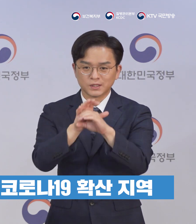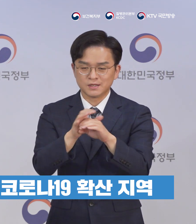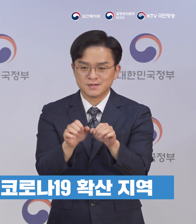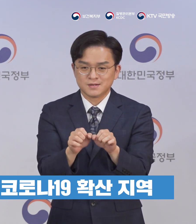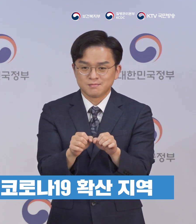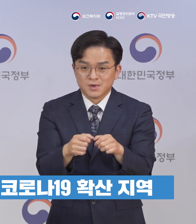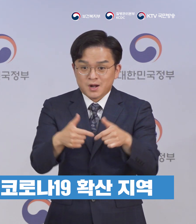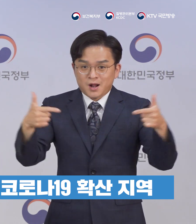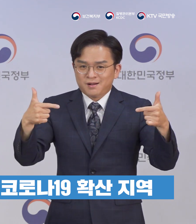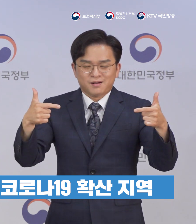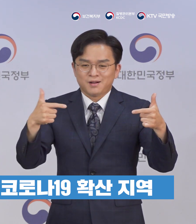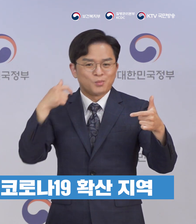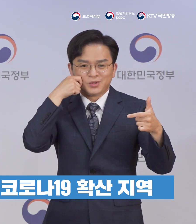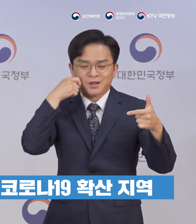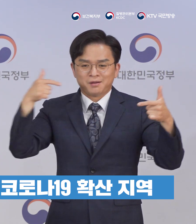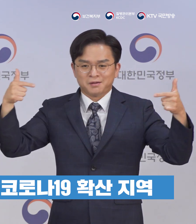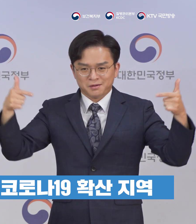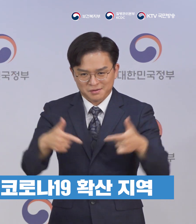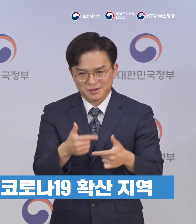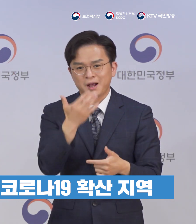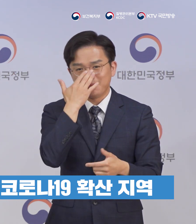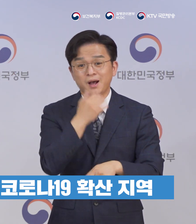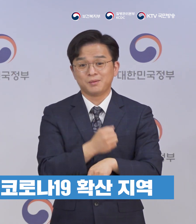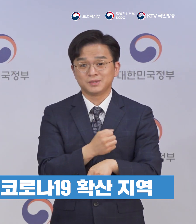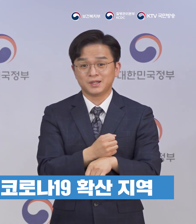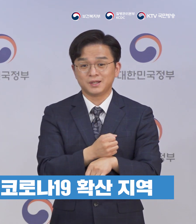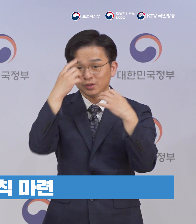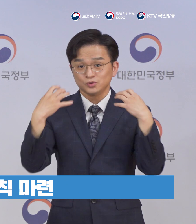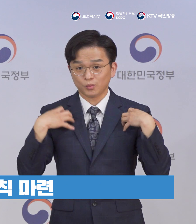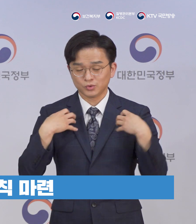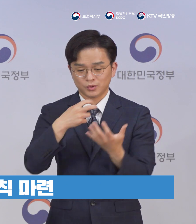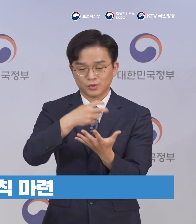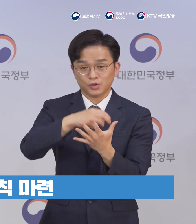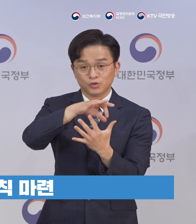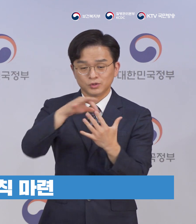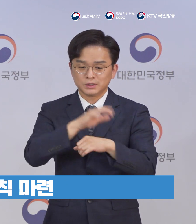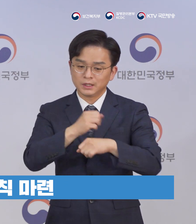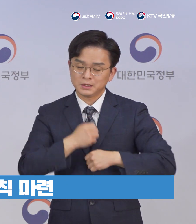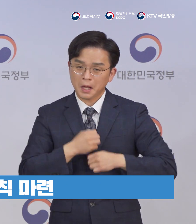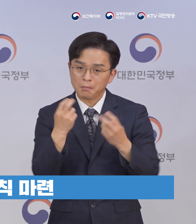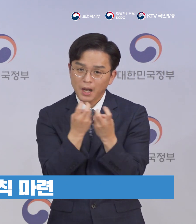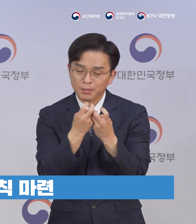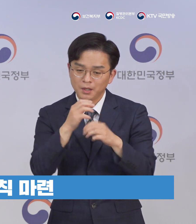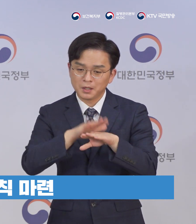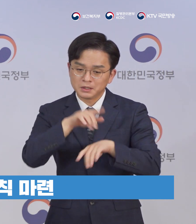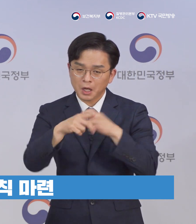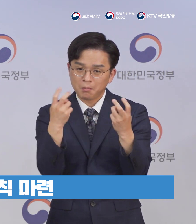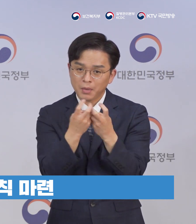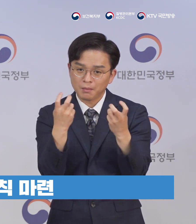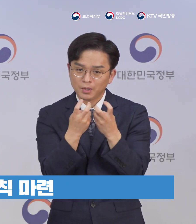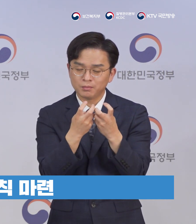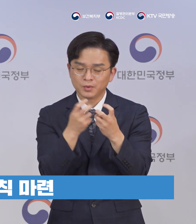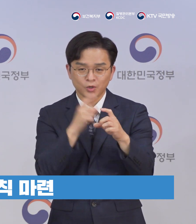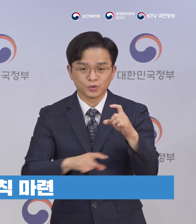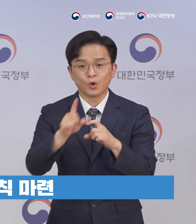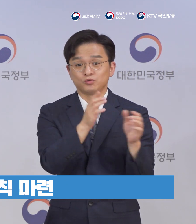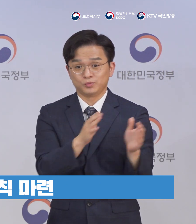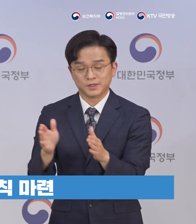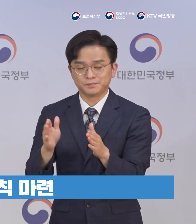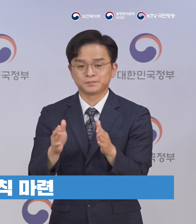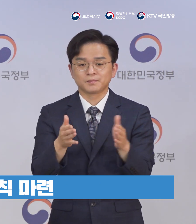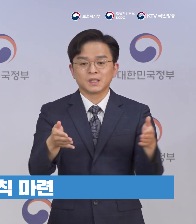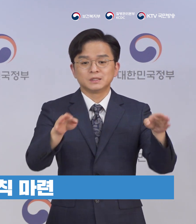사회에서 격리하고 확산을 저지할 수 있습니다. 정부도 이런 방역수칙들이 일상